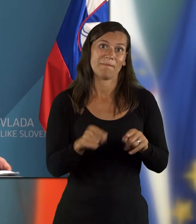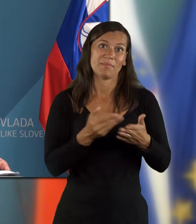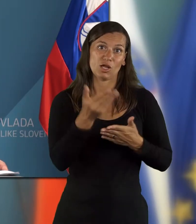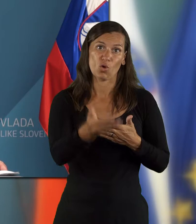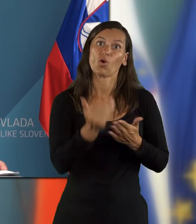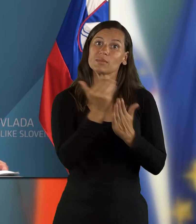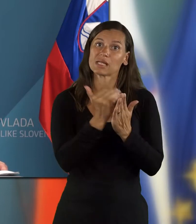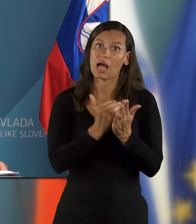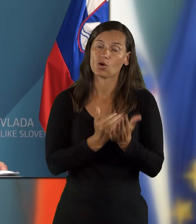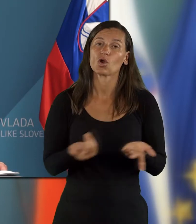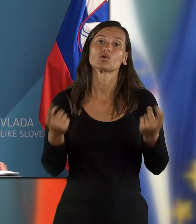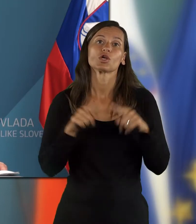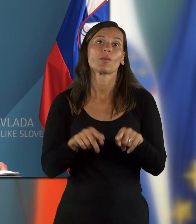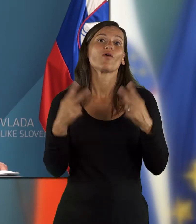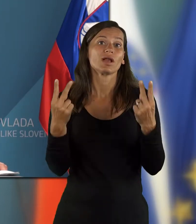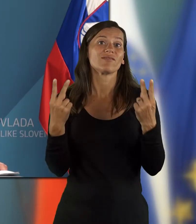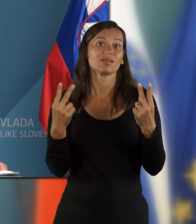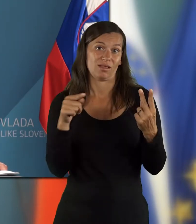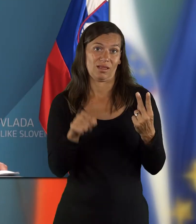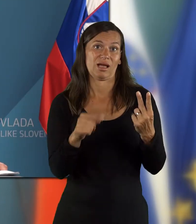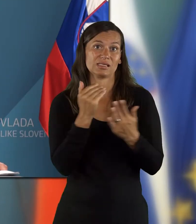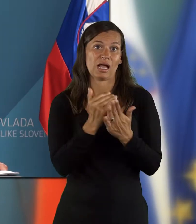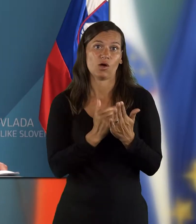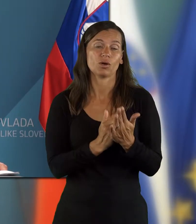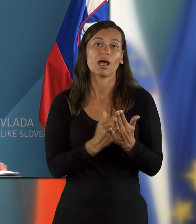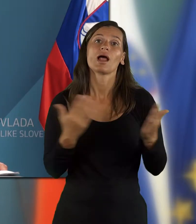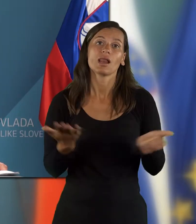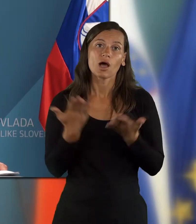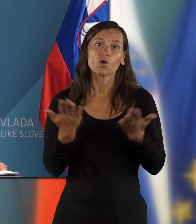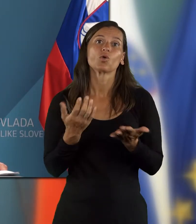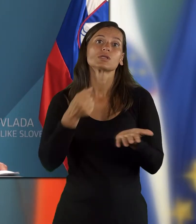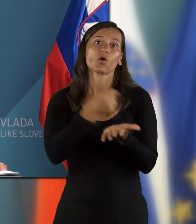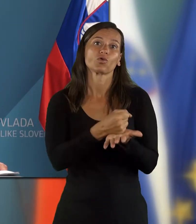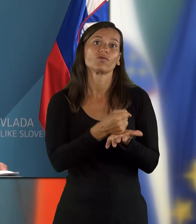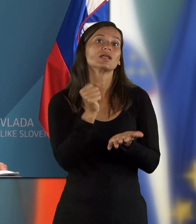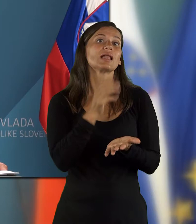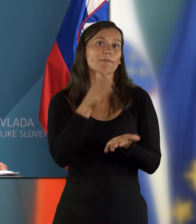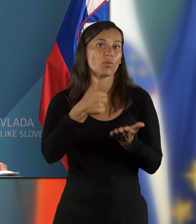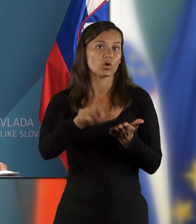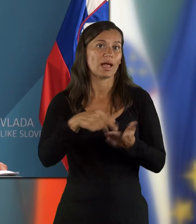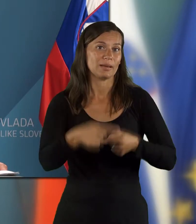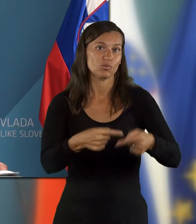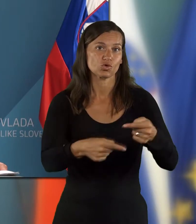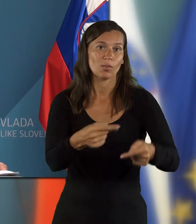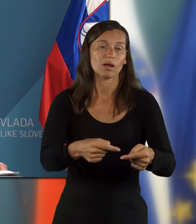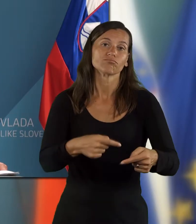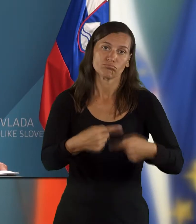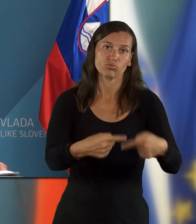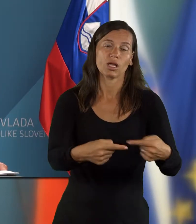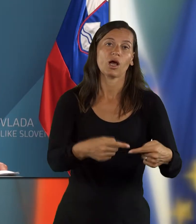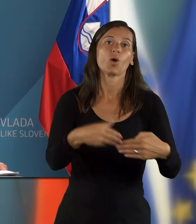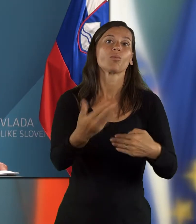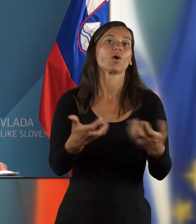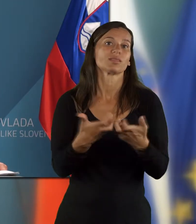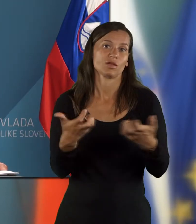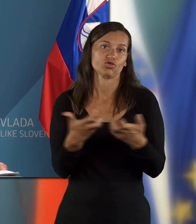tem predlogom zakona oziroma z uveljavitvijo tega zakona lahko zagotovili, da bo prodajni postopek